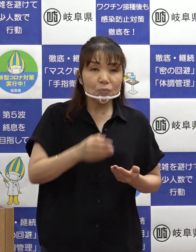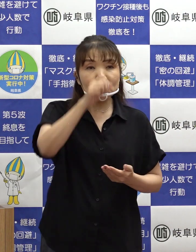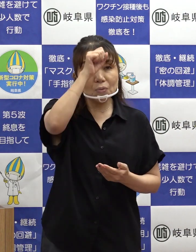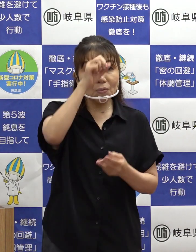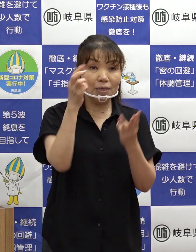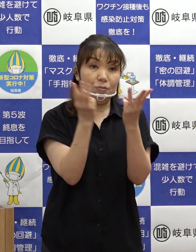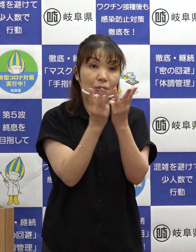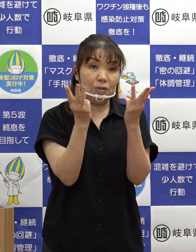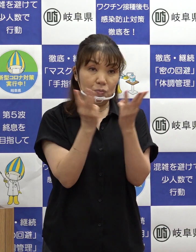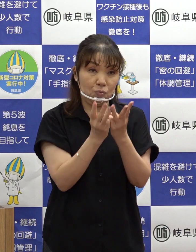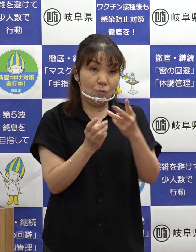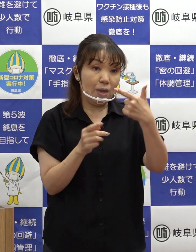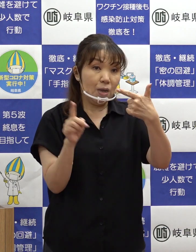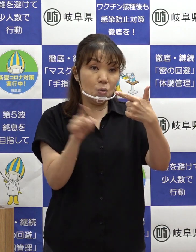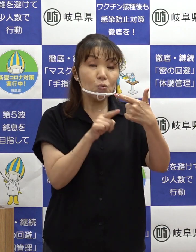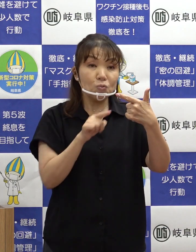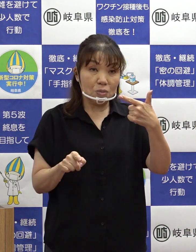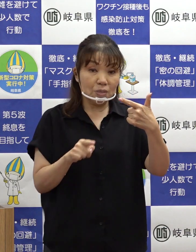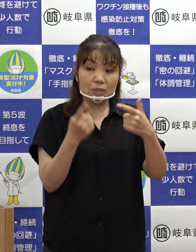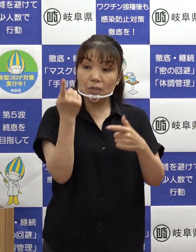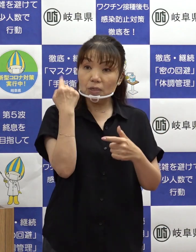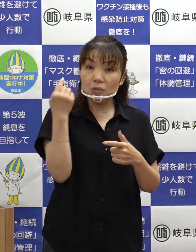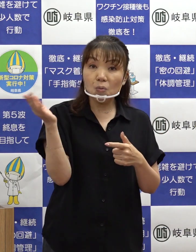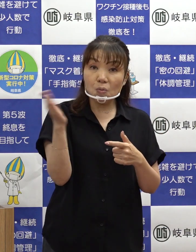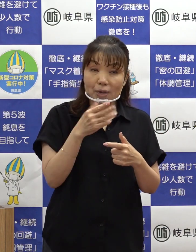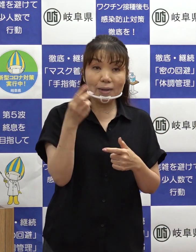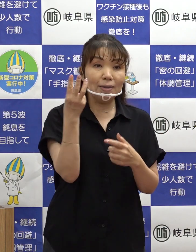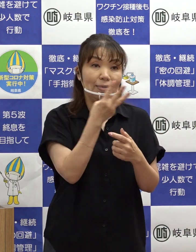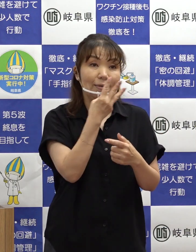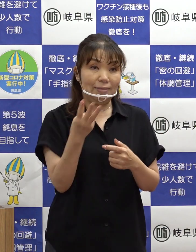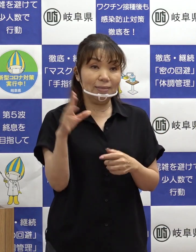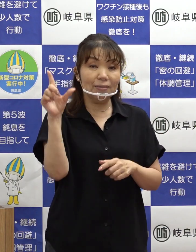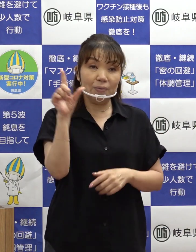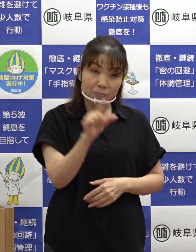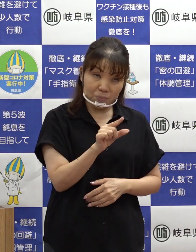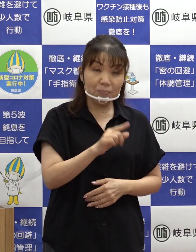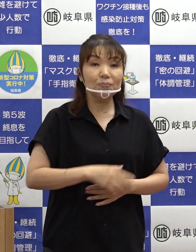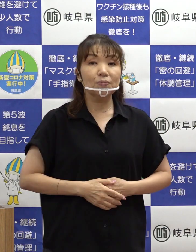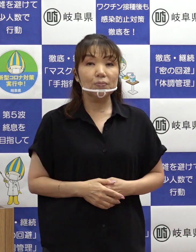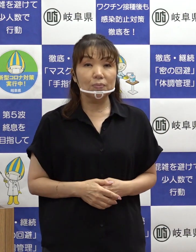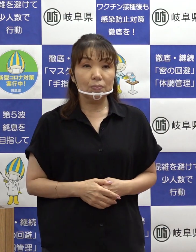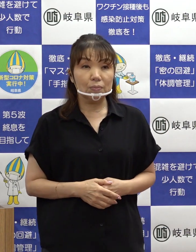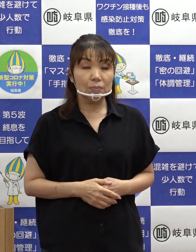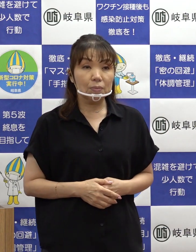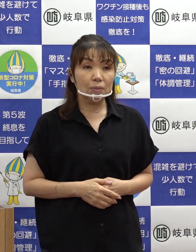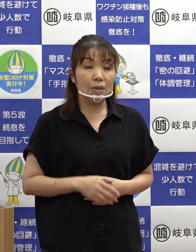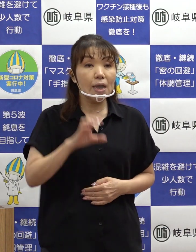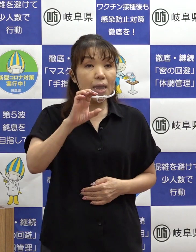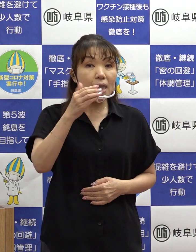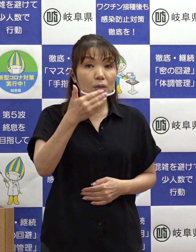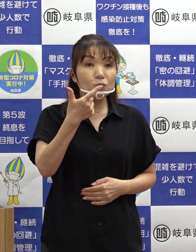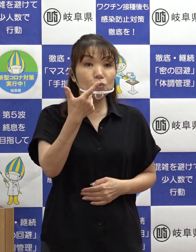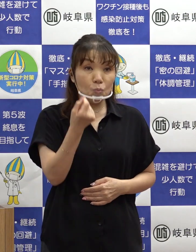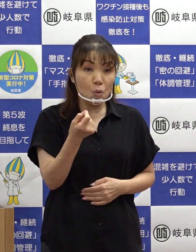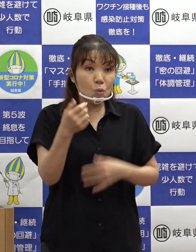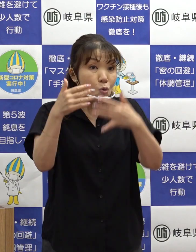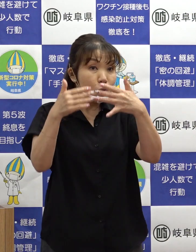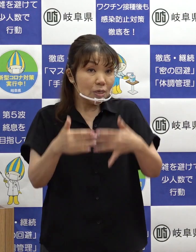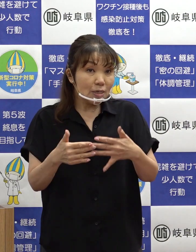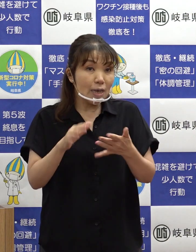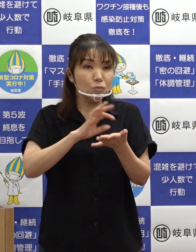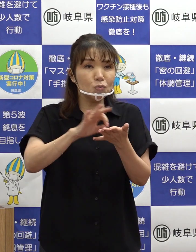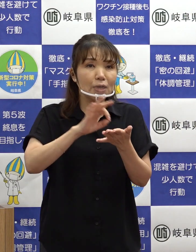ということで、昨日から3人減りました。それからエクモの管理者もゼロということになり